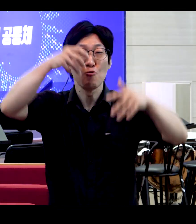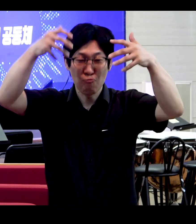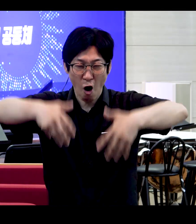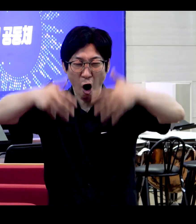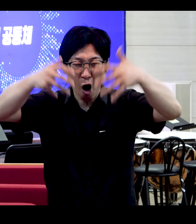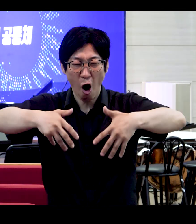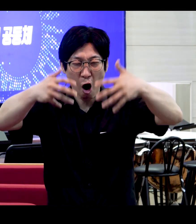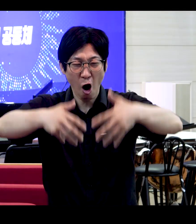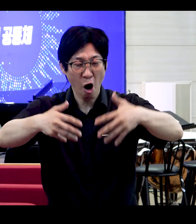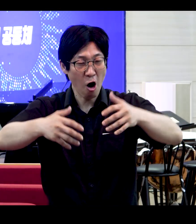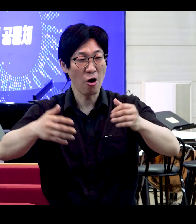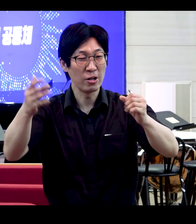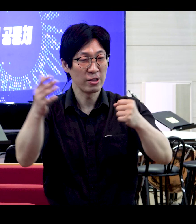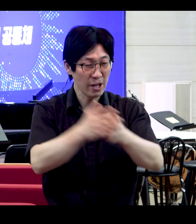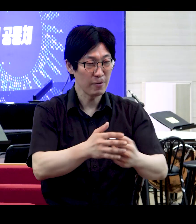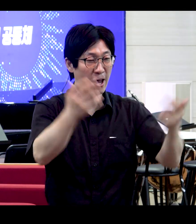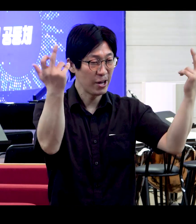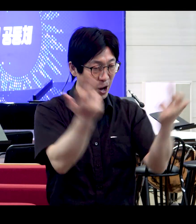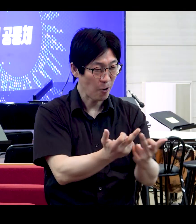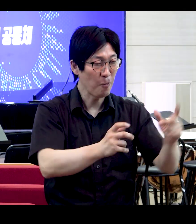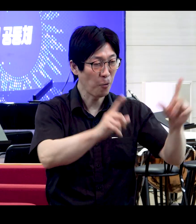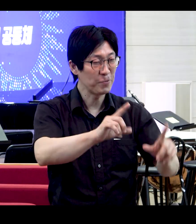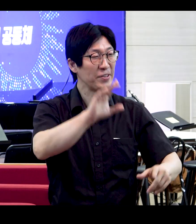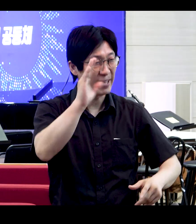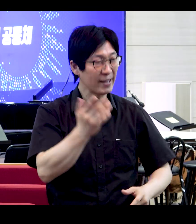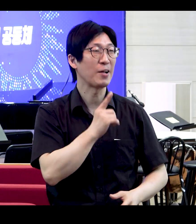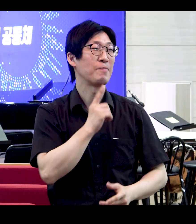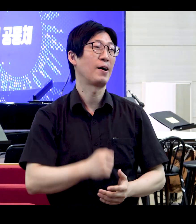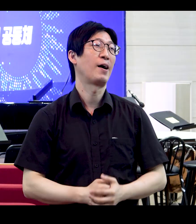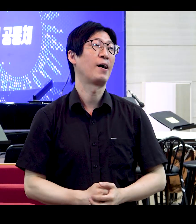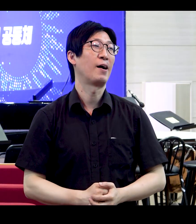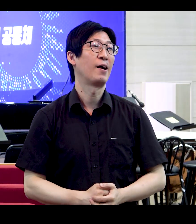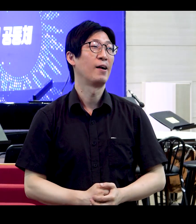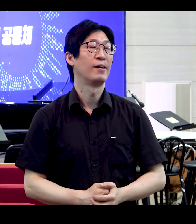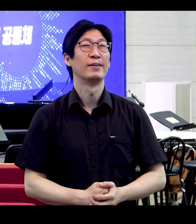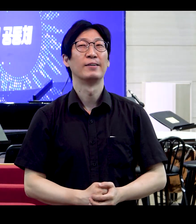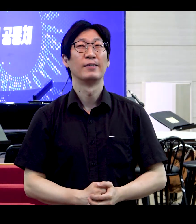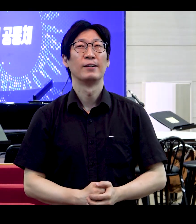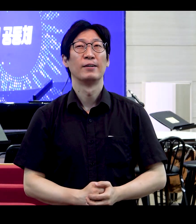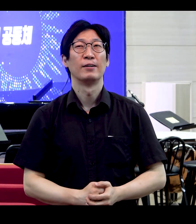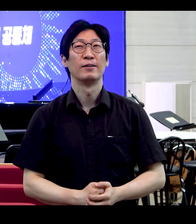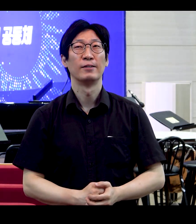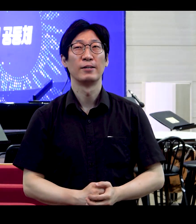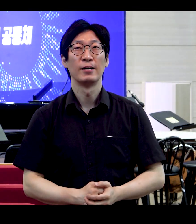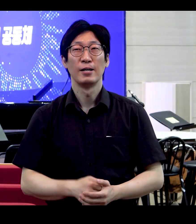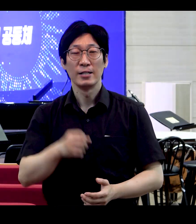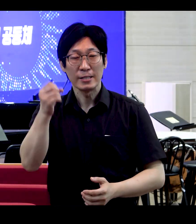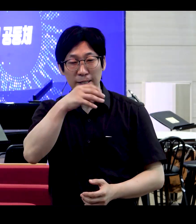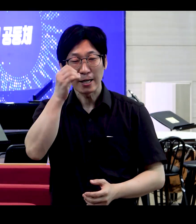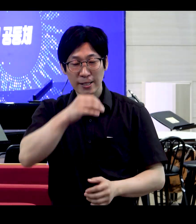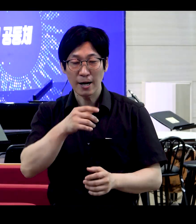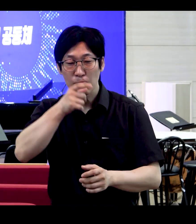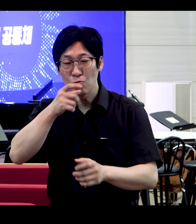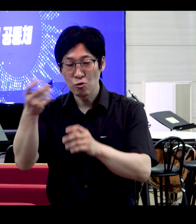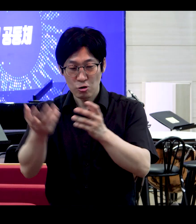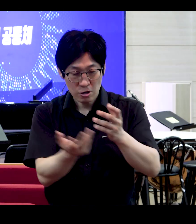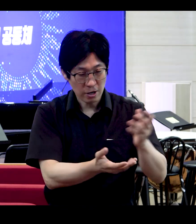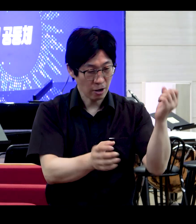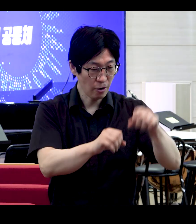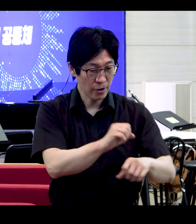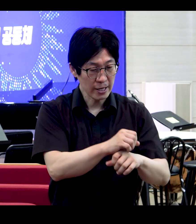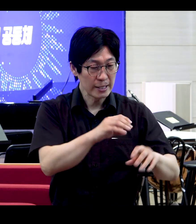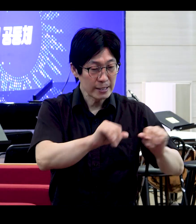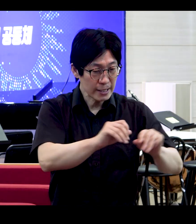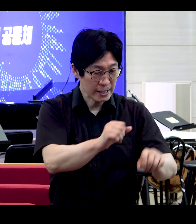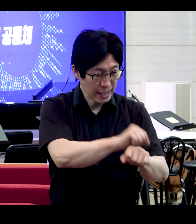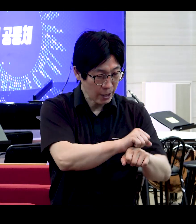온 지구를 덮는 엄청난 홍수가 있어서 그것 때문에 굉장히 많은 이 토사들이 이